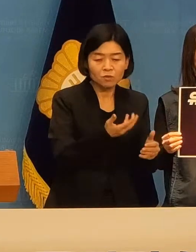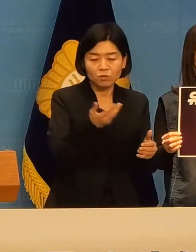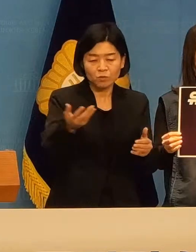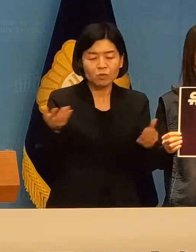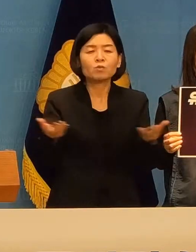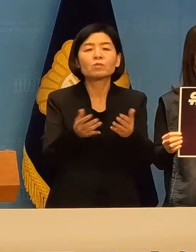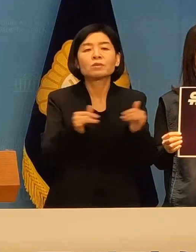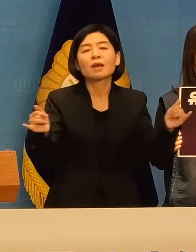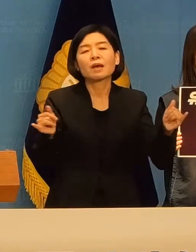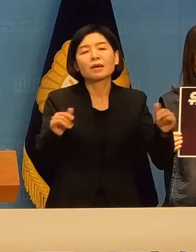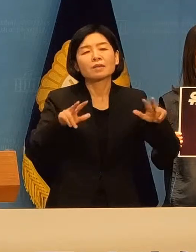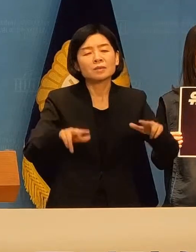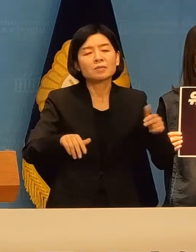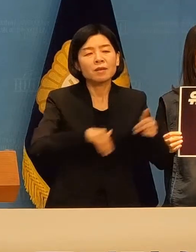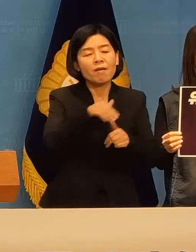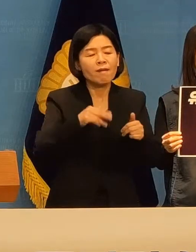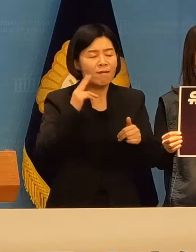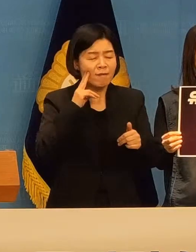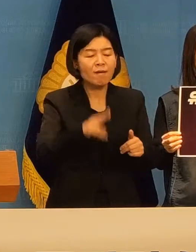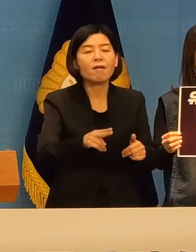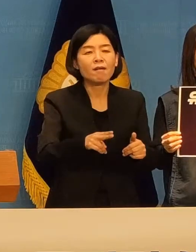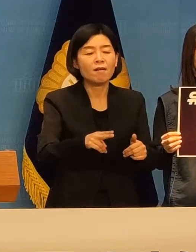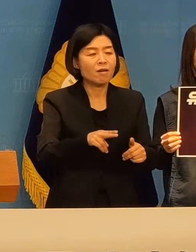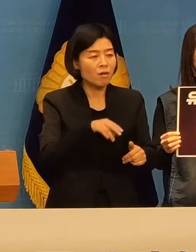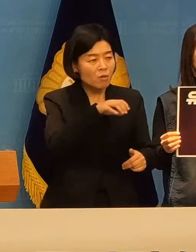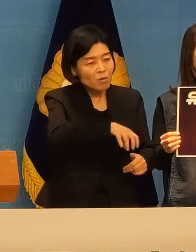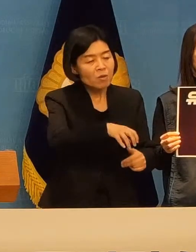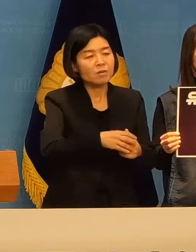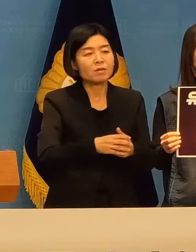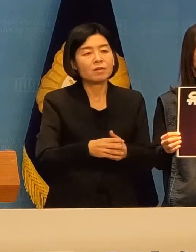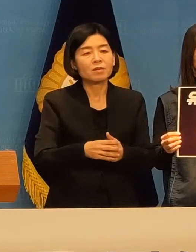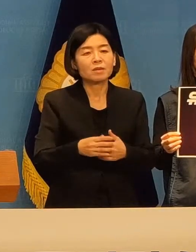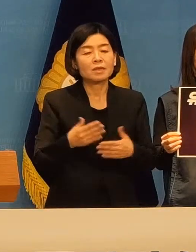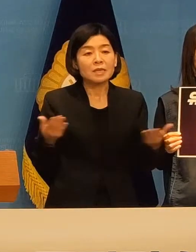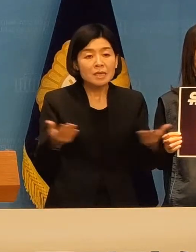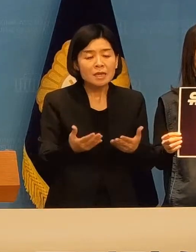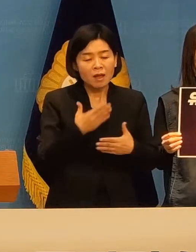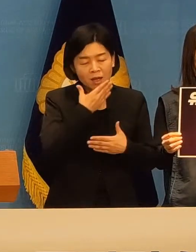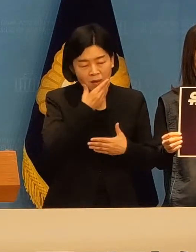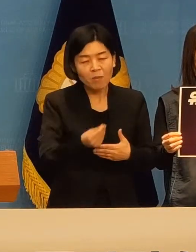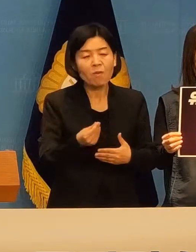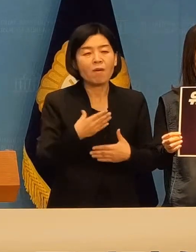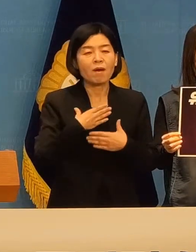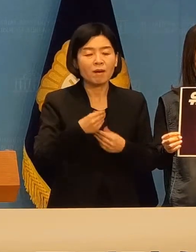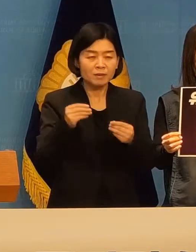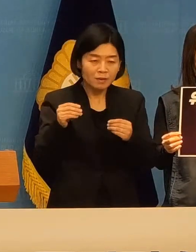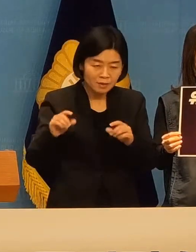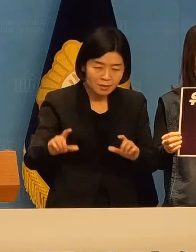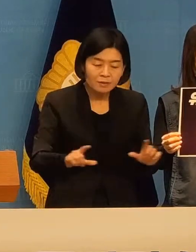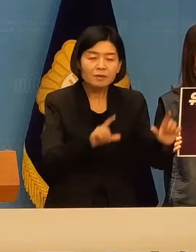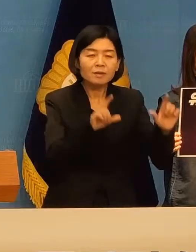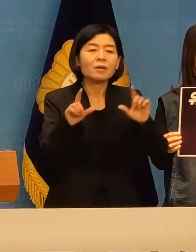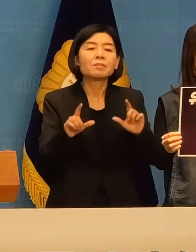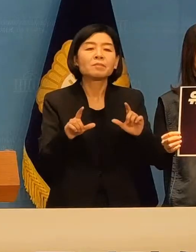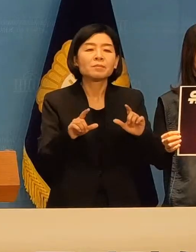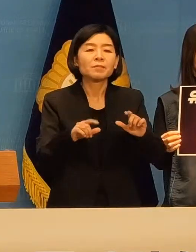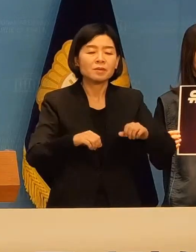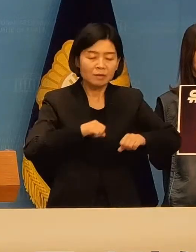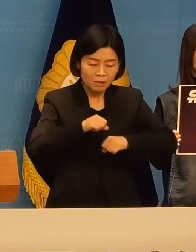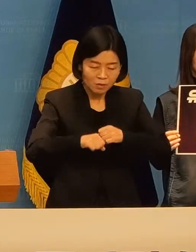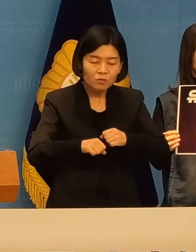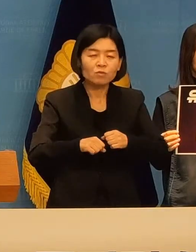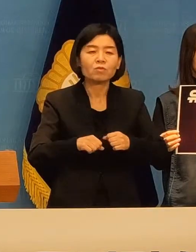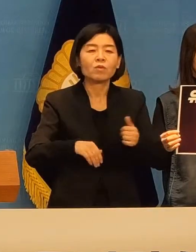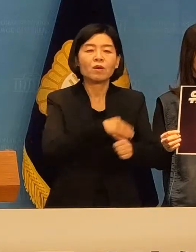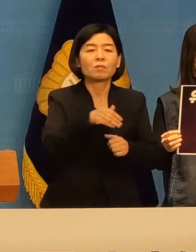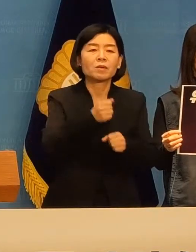현실 속에서 행복하고 안전하게 일할 수 있는 사회를 만드셔야 합니다. 왜? 그것이